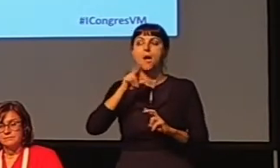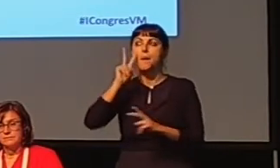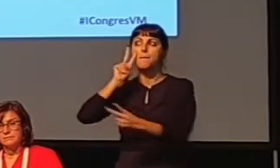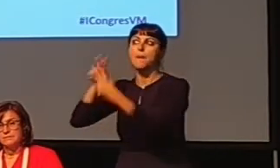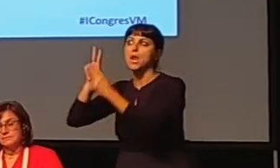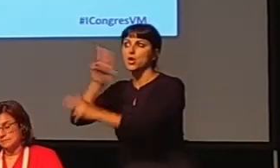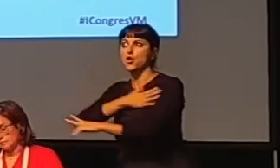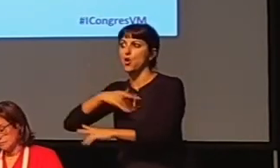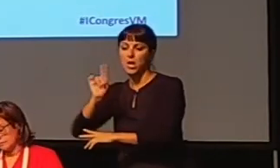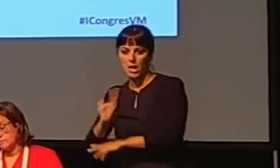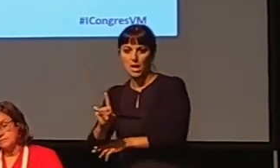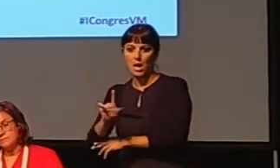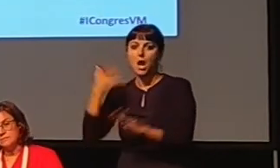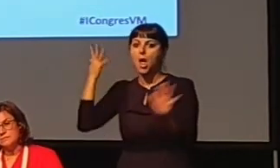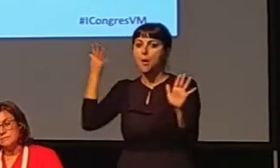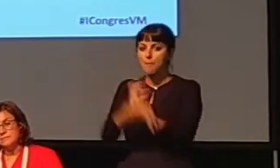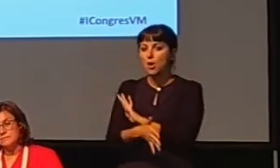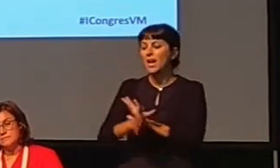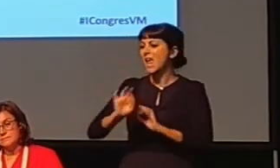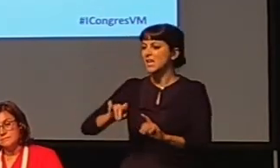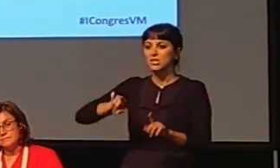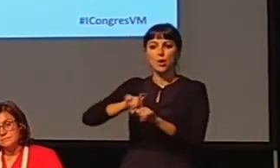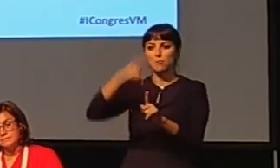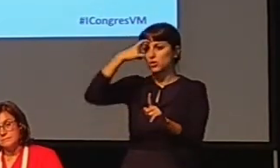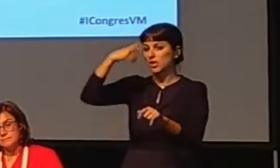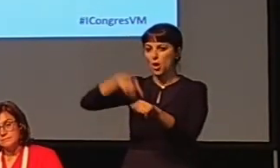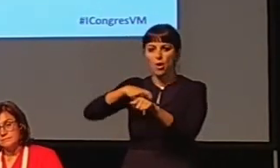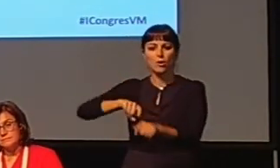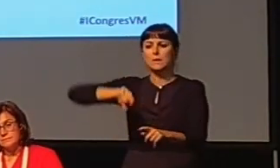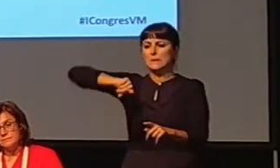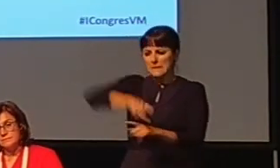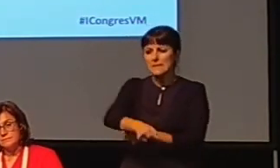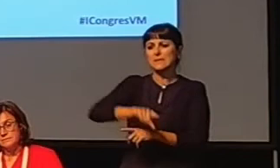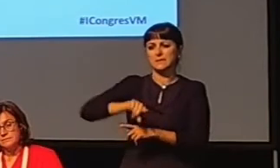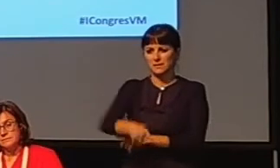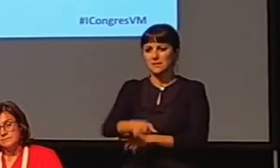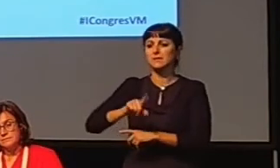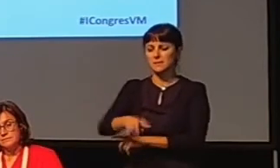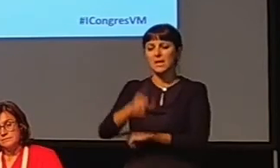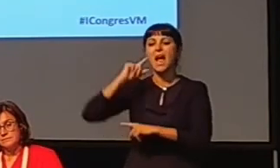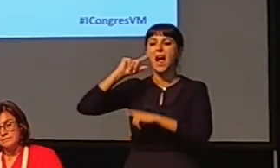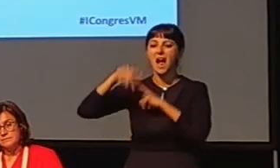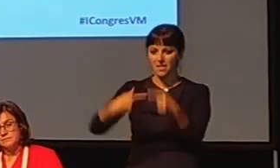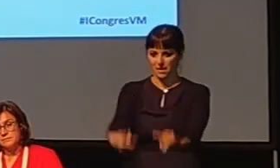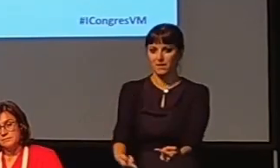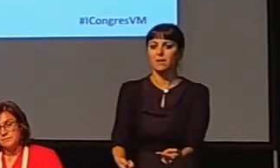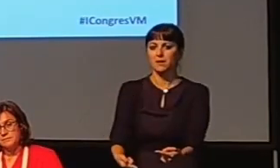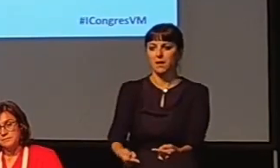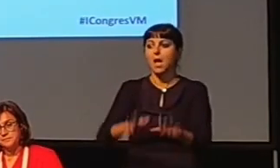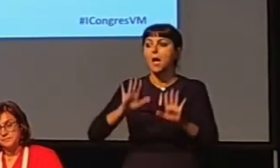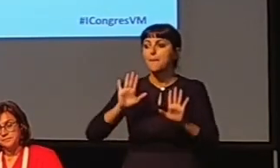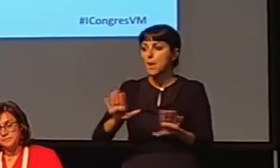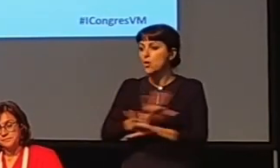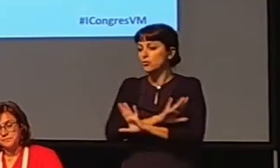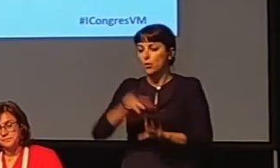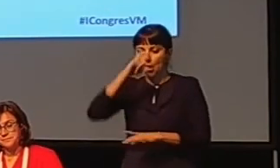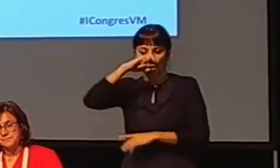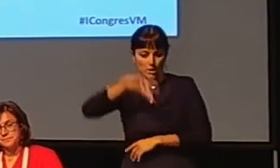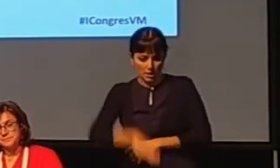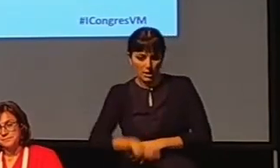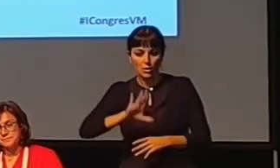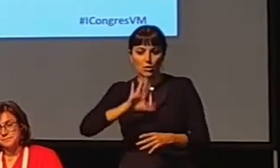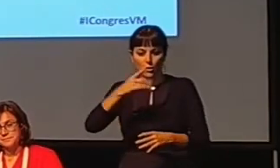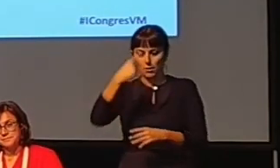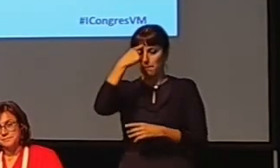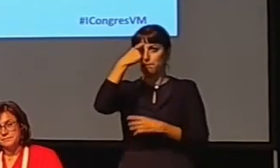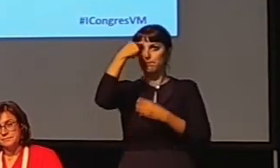padre. O sea, es un machaque psicológico que estos niños en su día a día están sufriendo. Pero solo puedes meterte en la cabeza de un niño así cuando